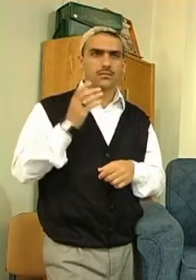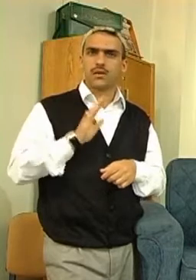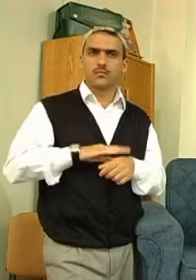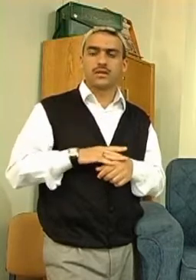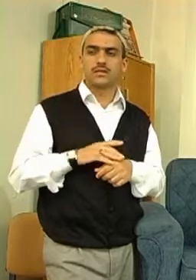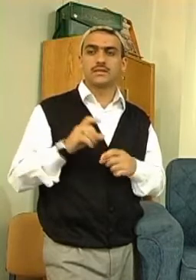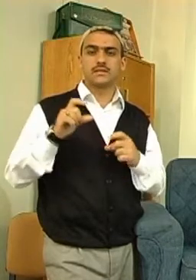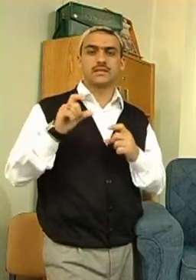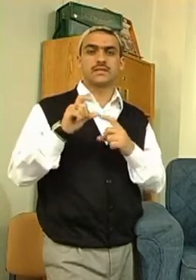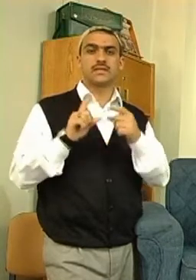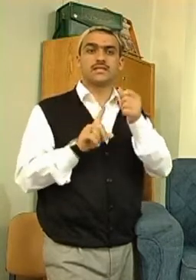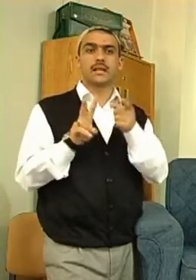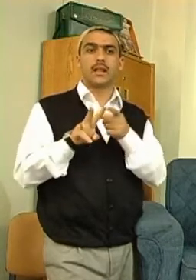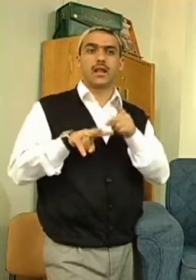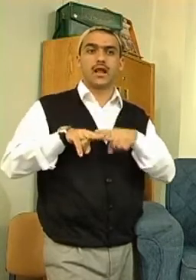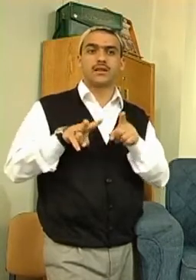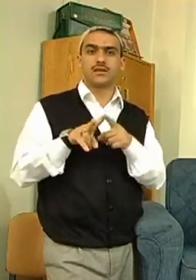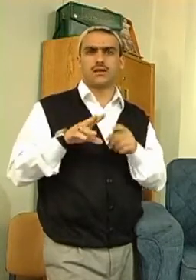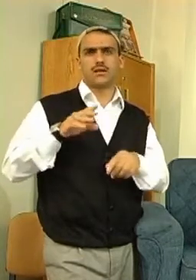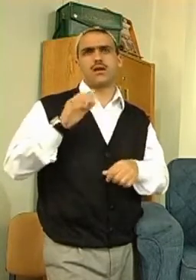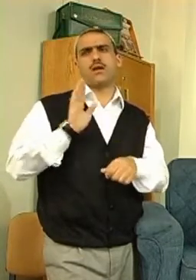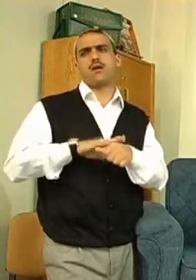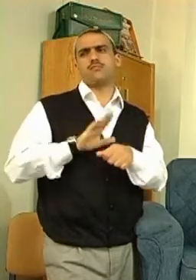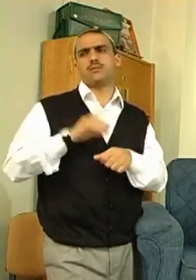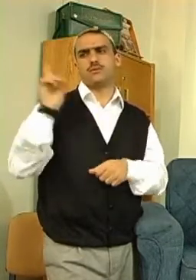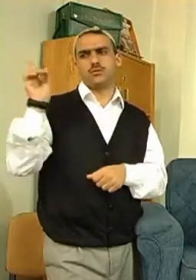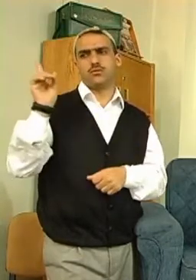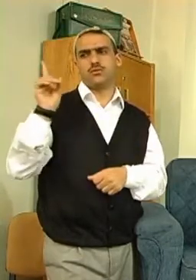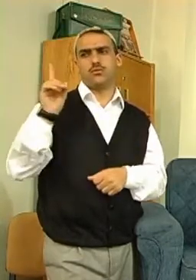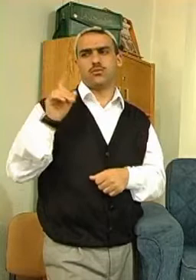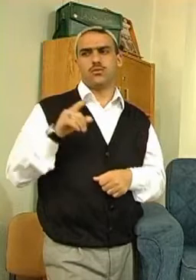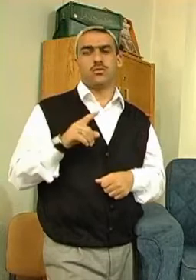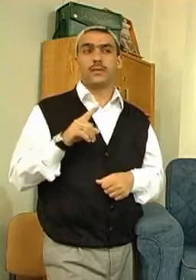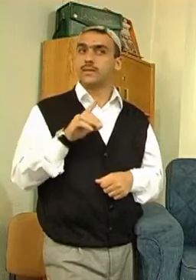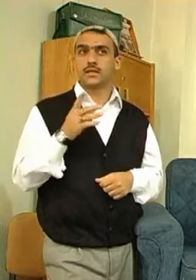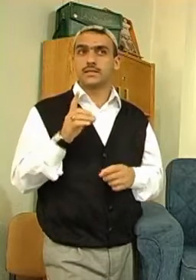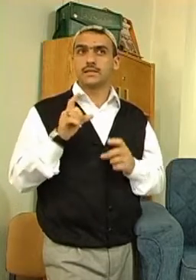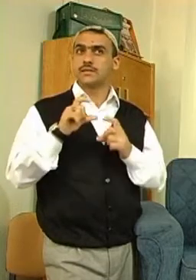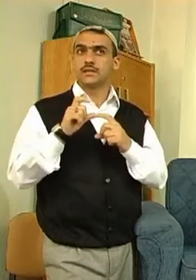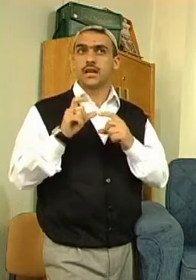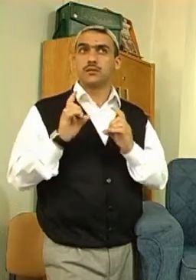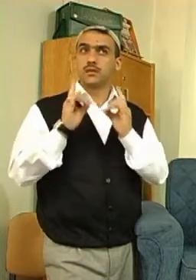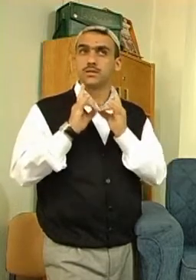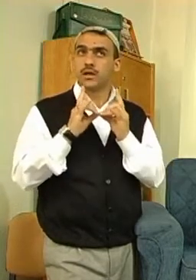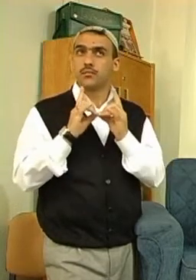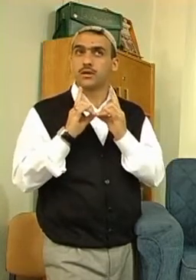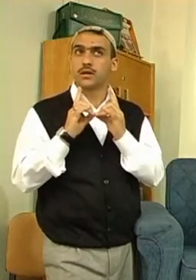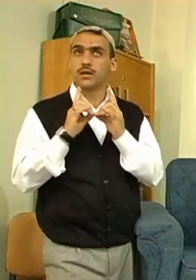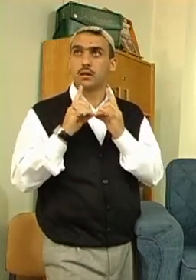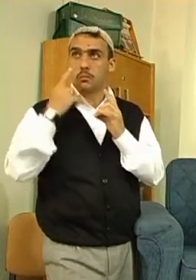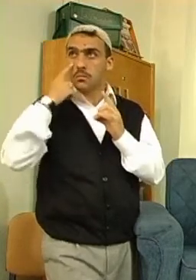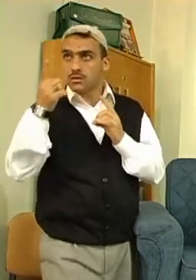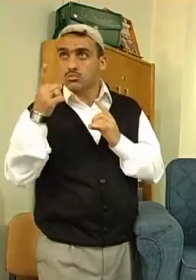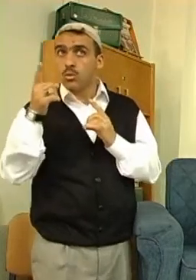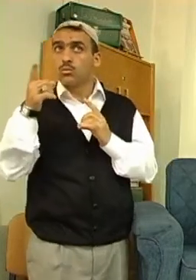Şimdi Selimiye Camisi'ni şuurlu kabul edin, akıllı kabul edin bir an için. Selimiye kendi diyor ki ben Sinan'ın